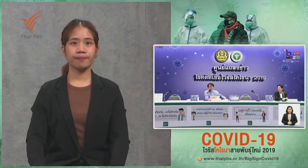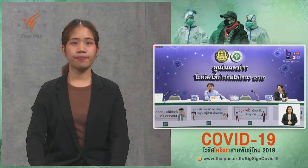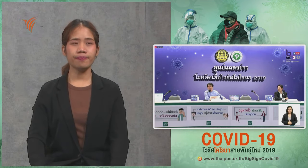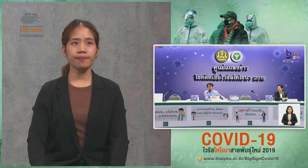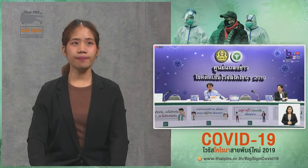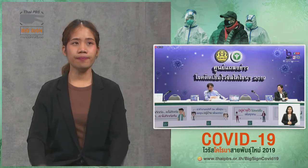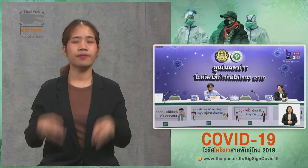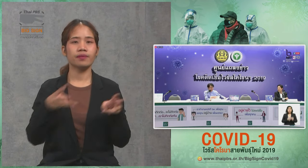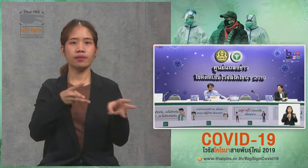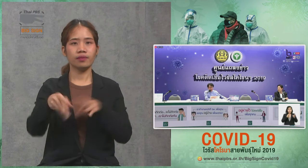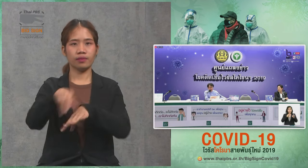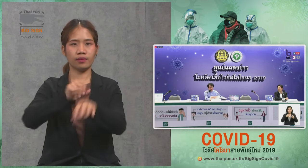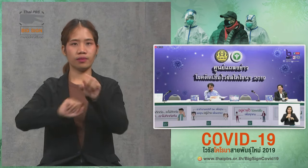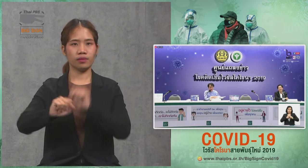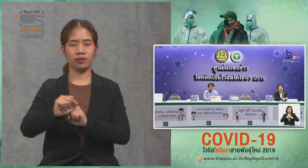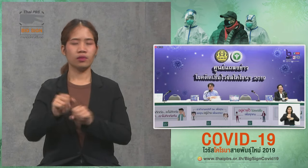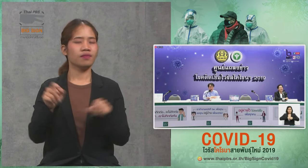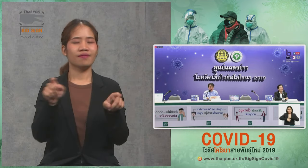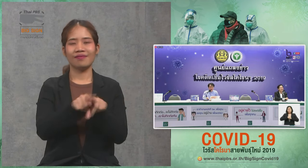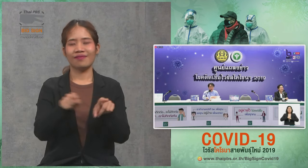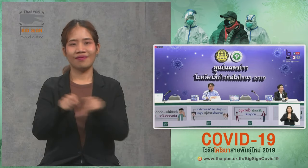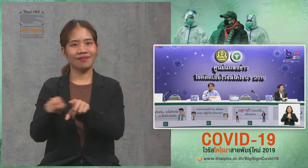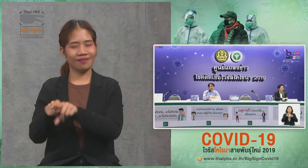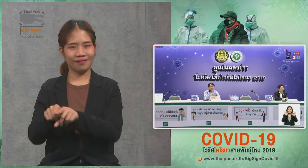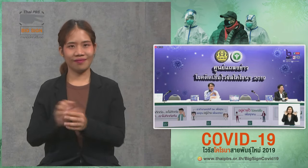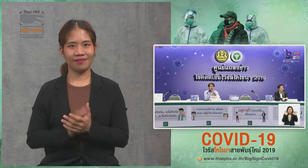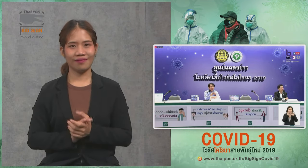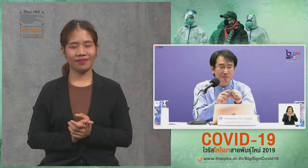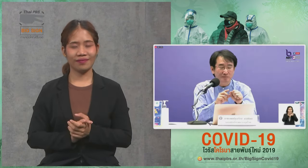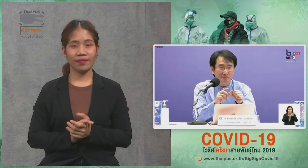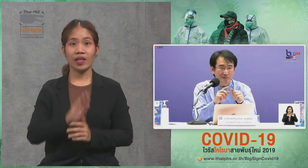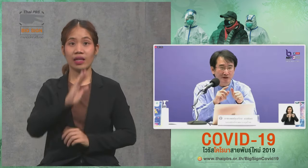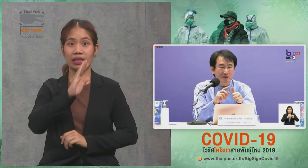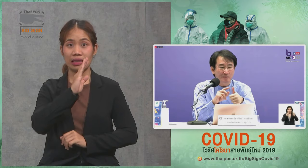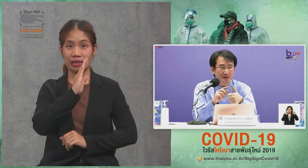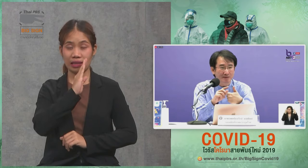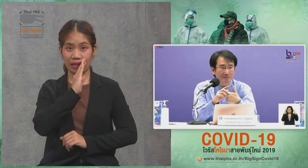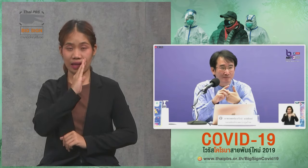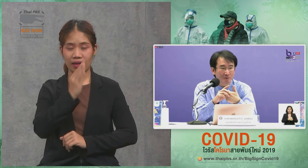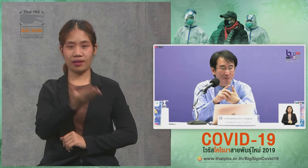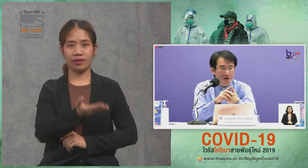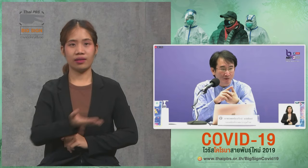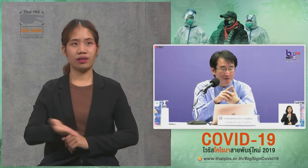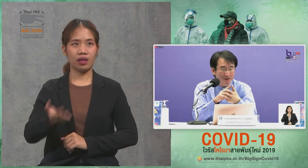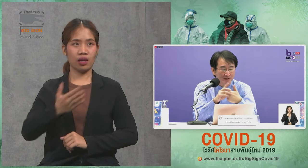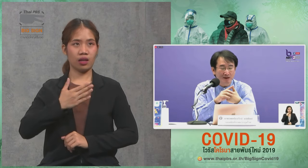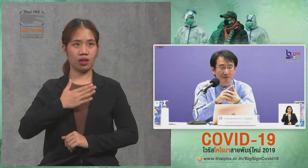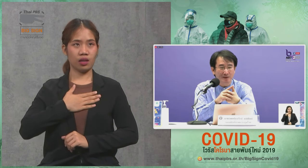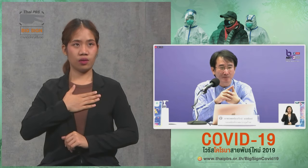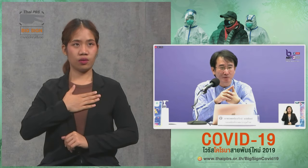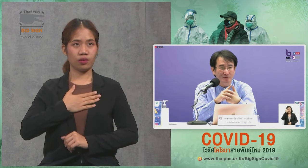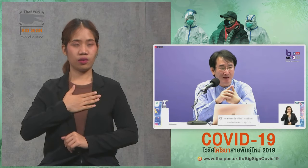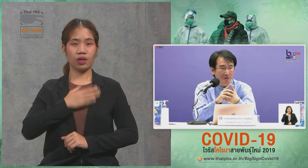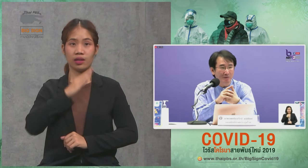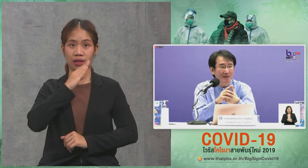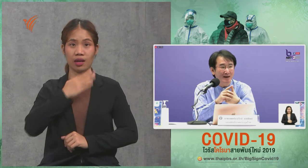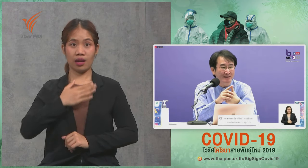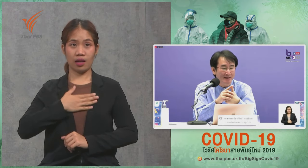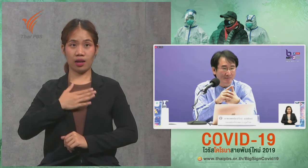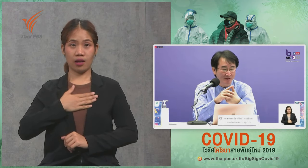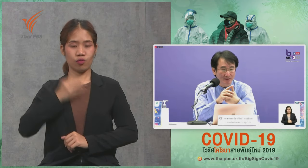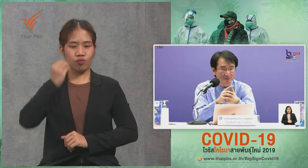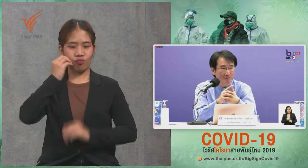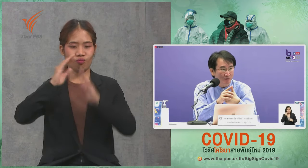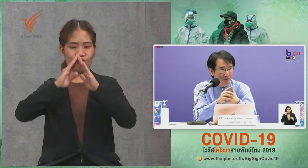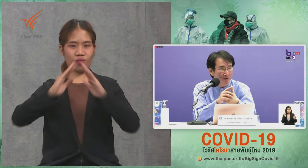เรื่องนี้วิธีปฏิบัติก็ไม่ได้แตกต่างอะไรกันมากมายนะครับถ้าเราเป็นผู้ป่วยถ้าเราเป็นผู้สัมผัสร่วมบ้